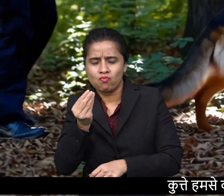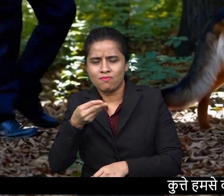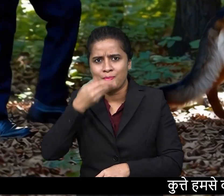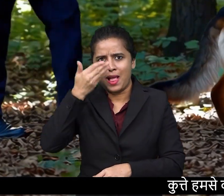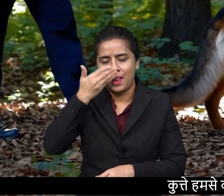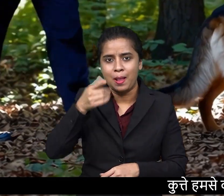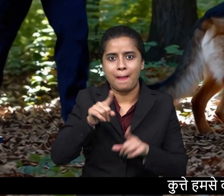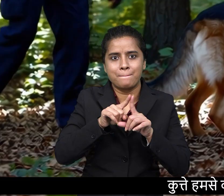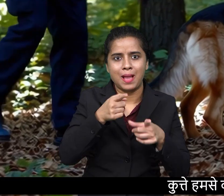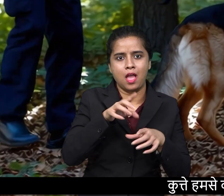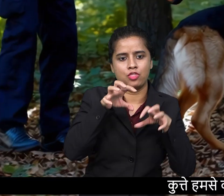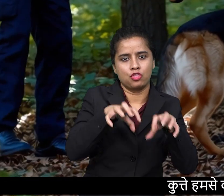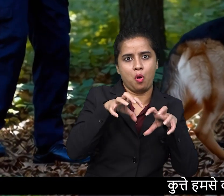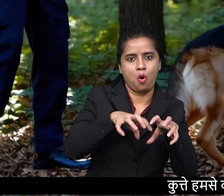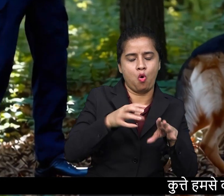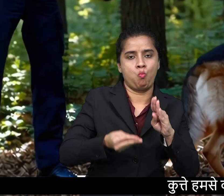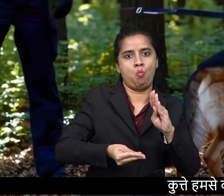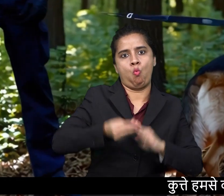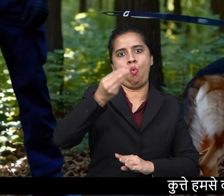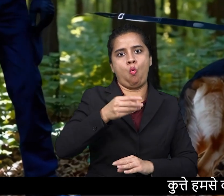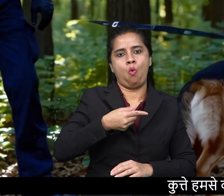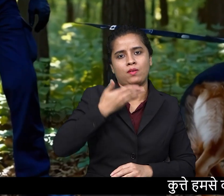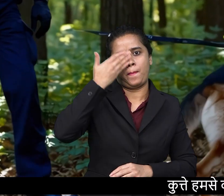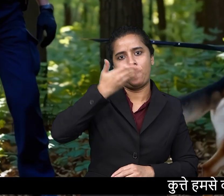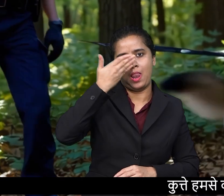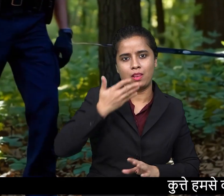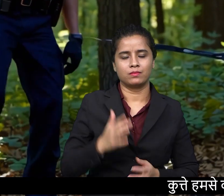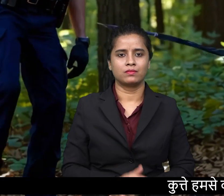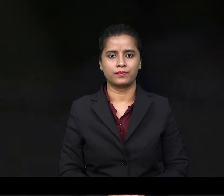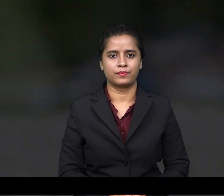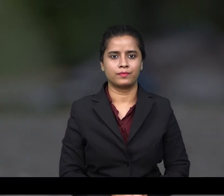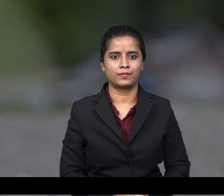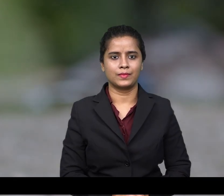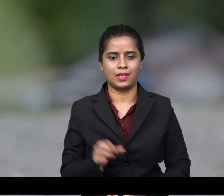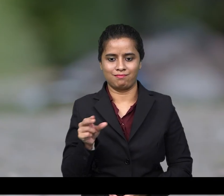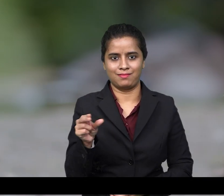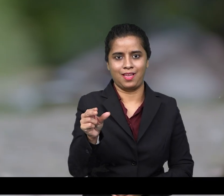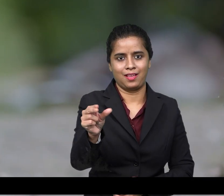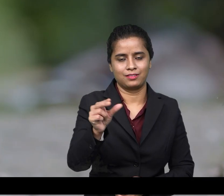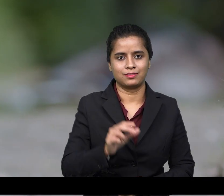चूहा,